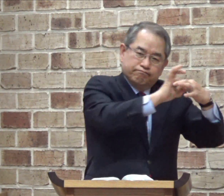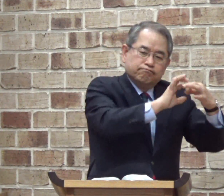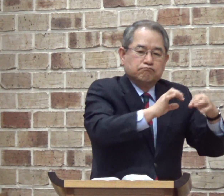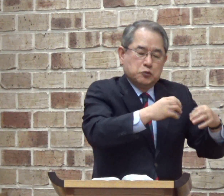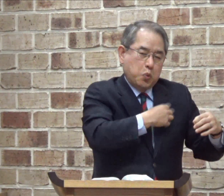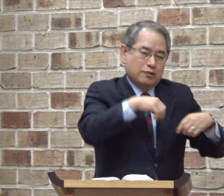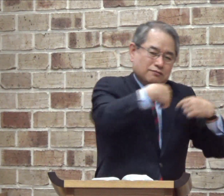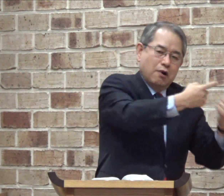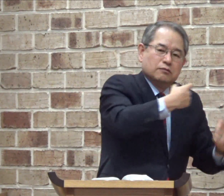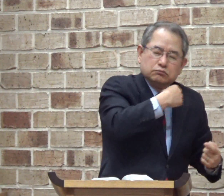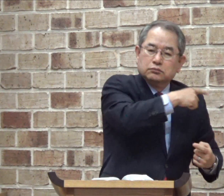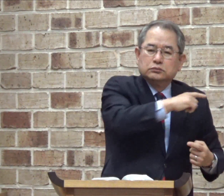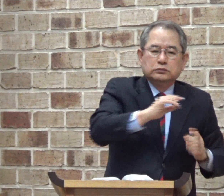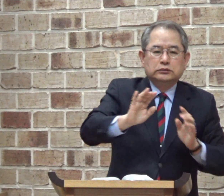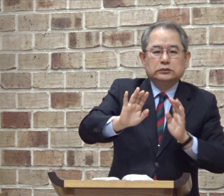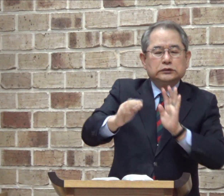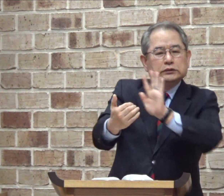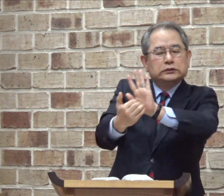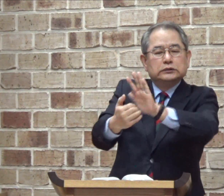반대파들이 있습니다. 민주주의를 원하는